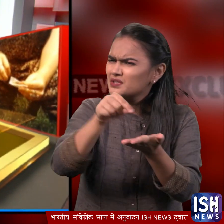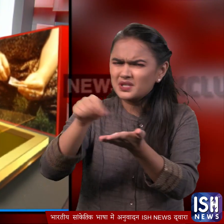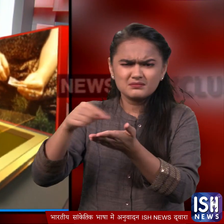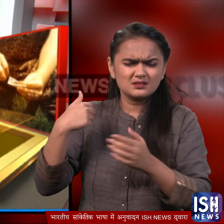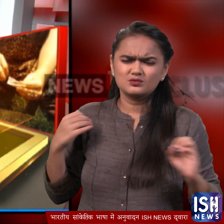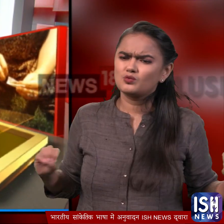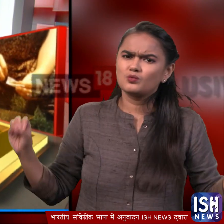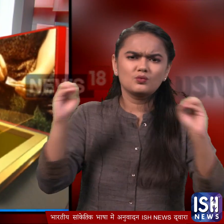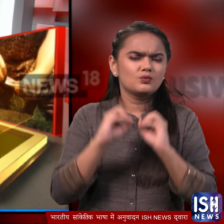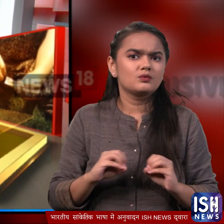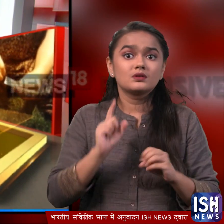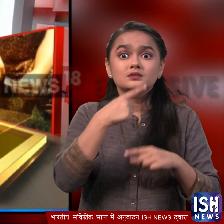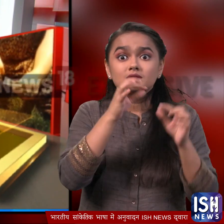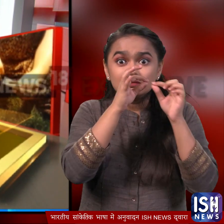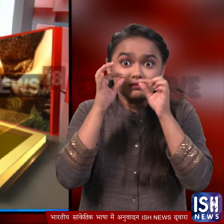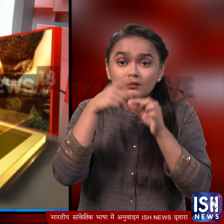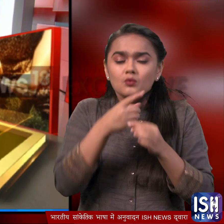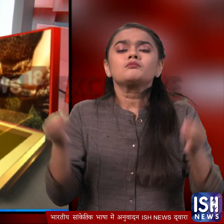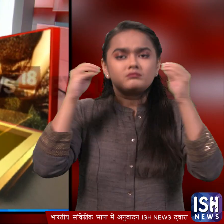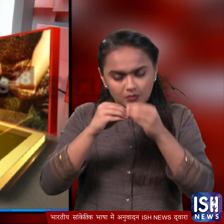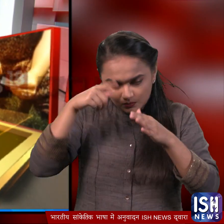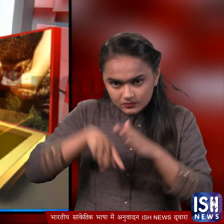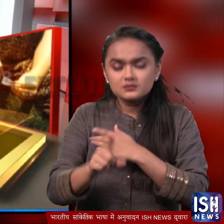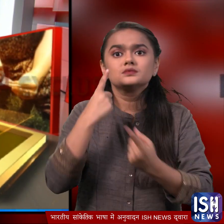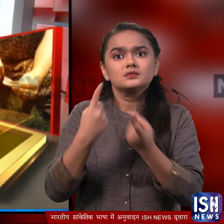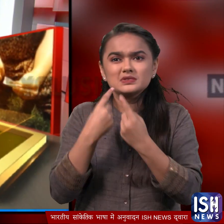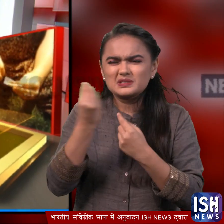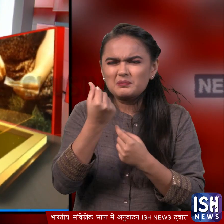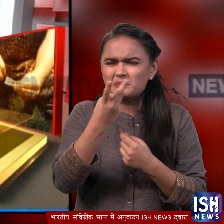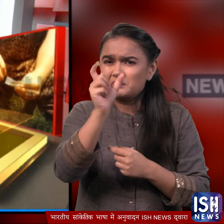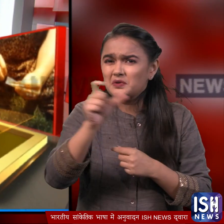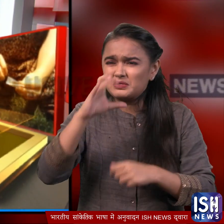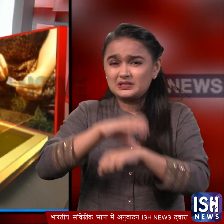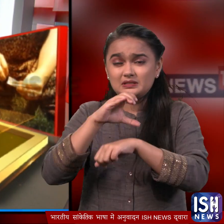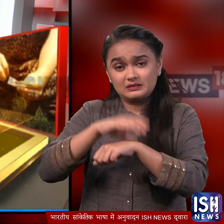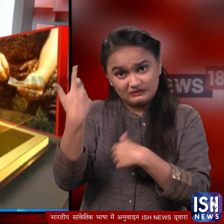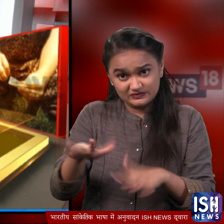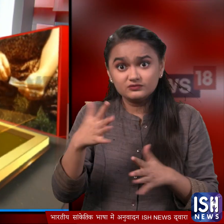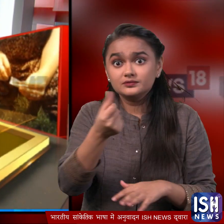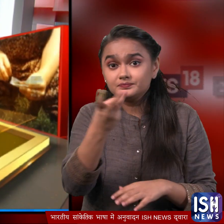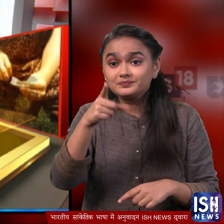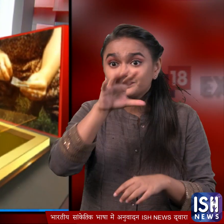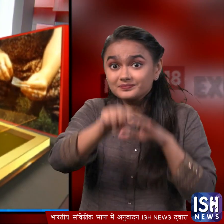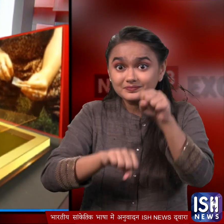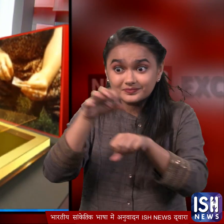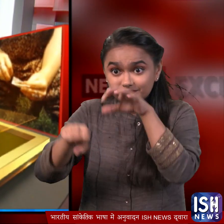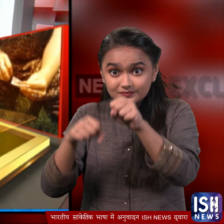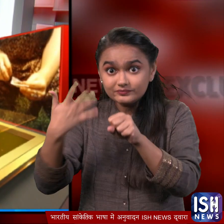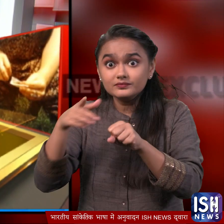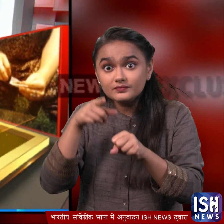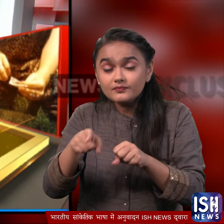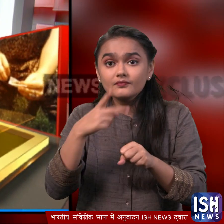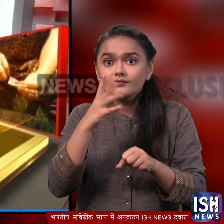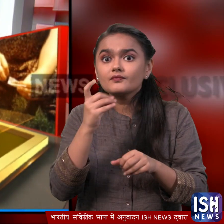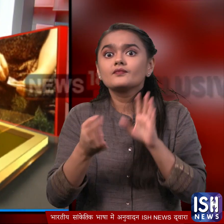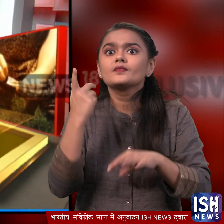नहीं की गई थी। इस बीच नारकोटिक्स कंट्रोल ब्यूरो ने अपनी जांच आगे बढ़ाते हुए कुछ और लोगों को गिरफ्तार किया है, जिसके बाद गिरफ्तार हुए आरोपियों की